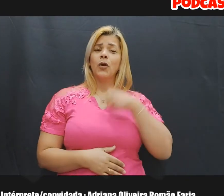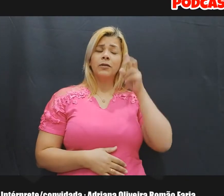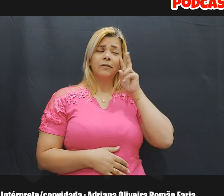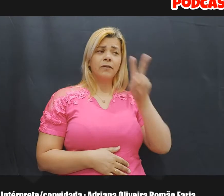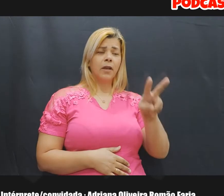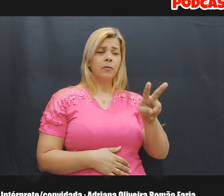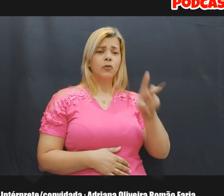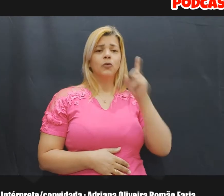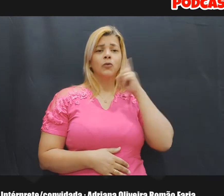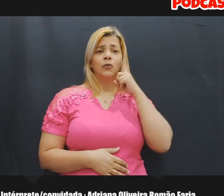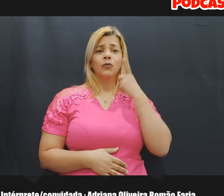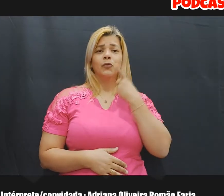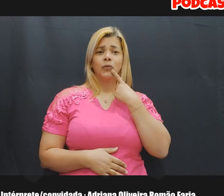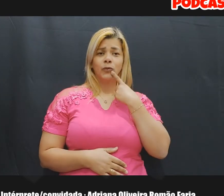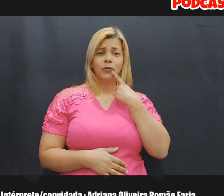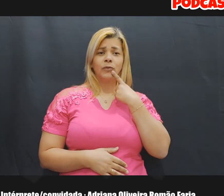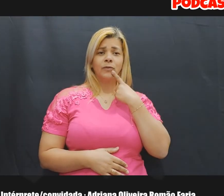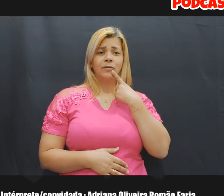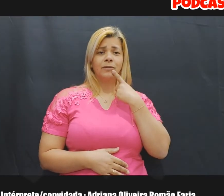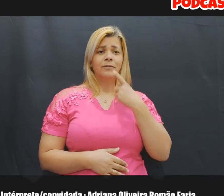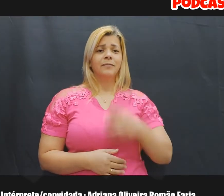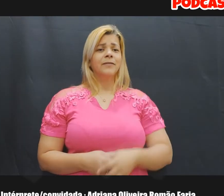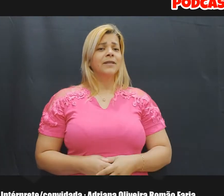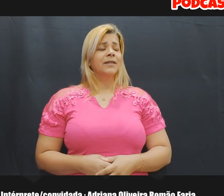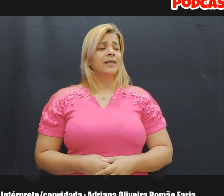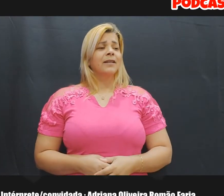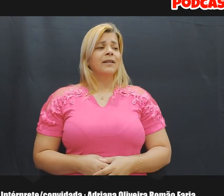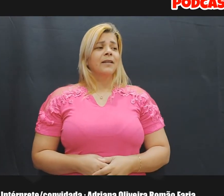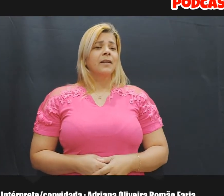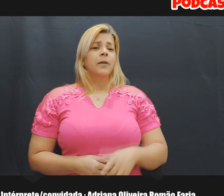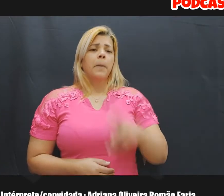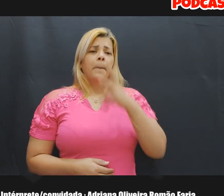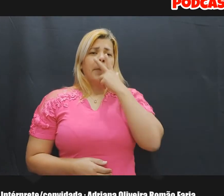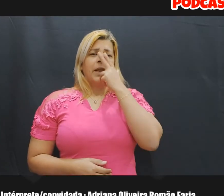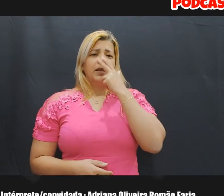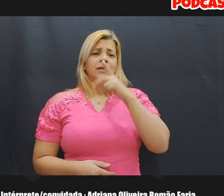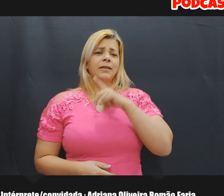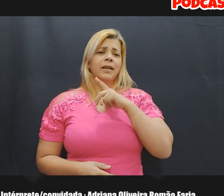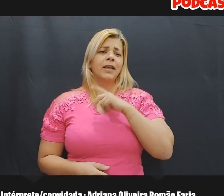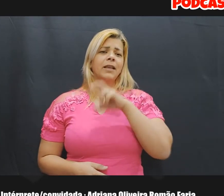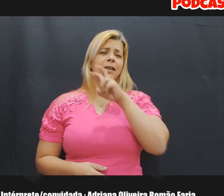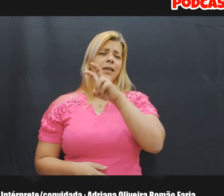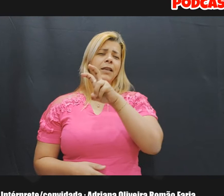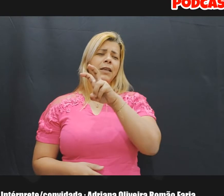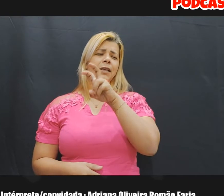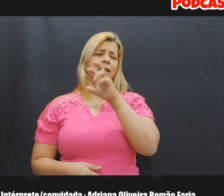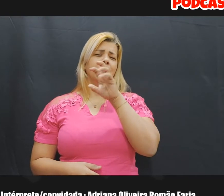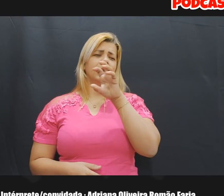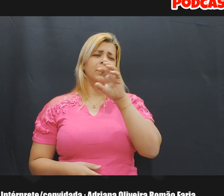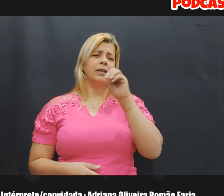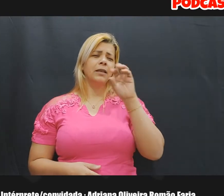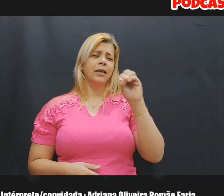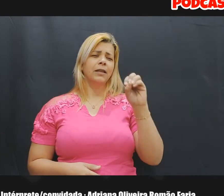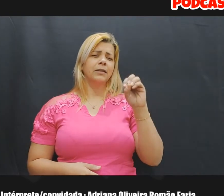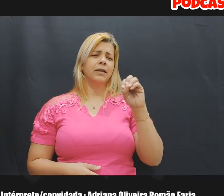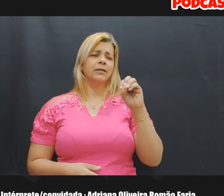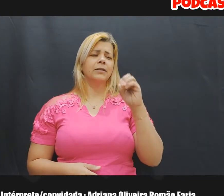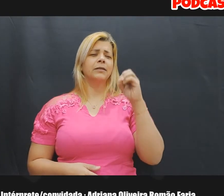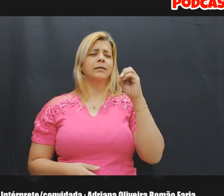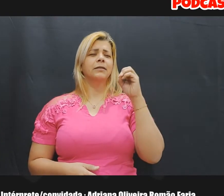ouvir, que são os surdos, nós temos uma faixa de 503 mil pessoas, né?